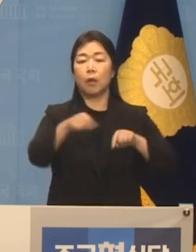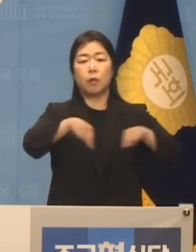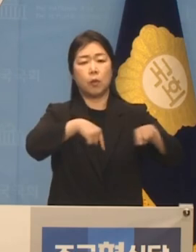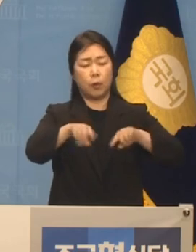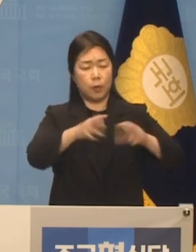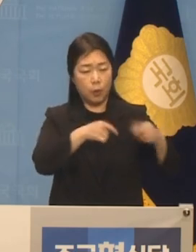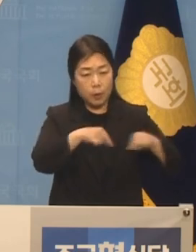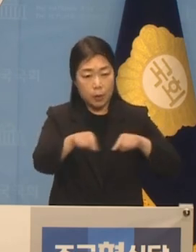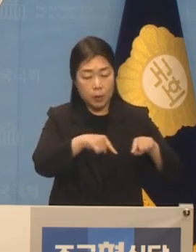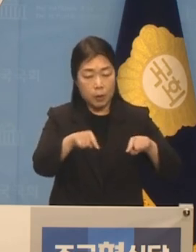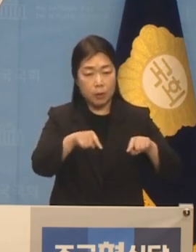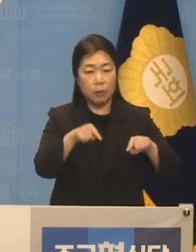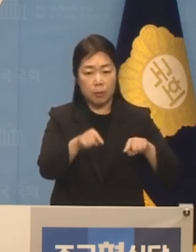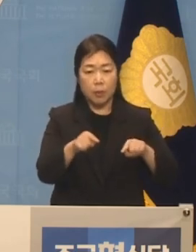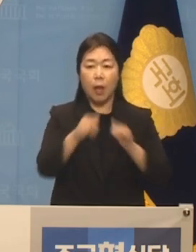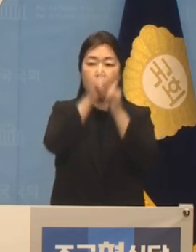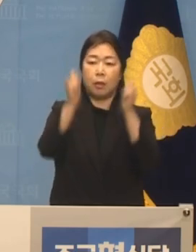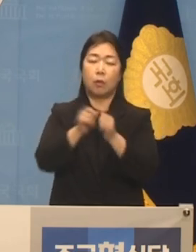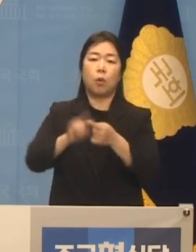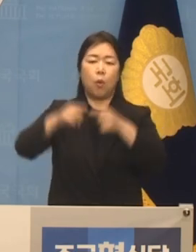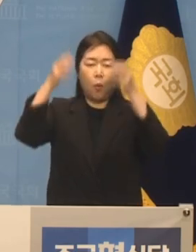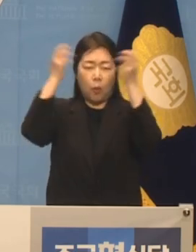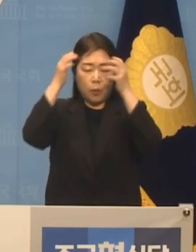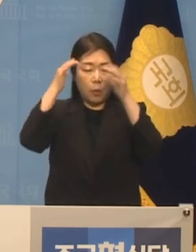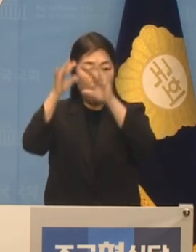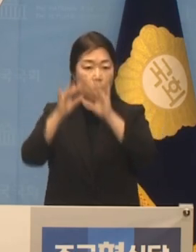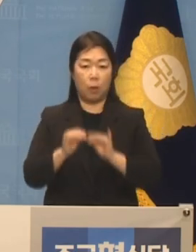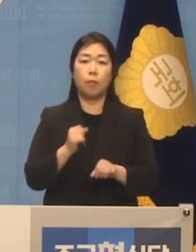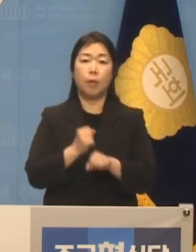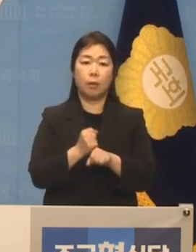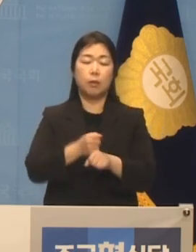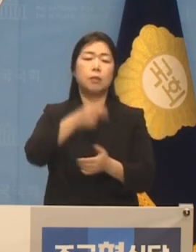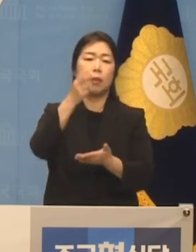정치를 사회적 고통에 공감하는 그런